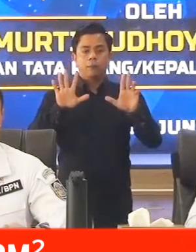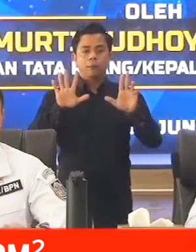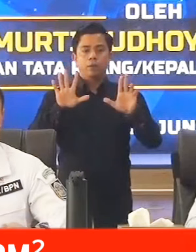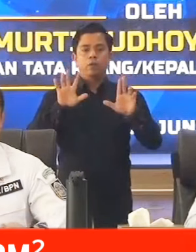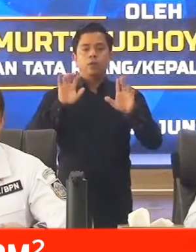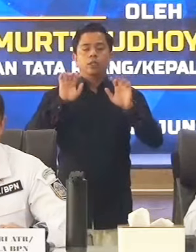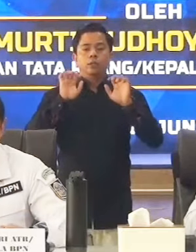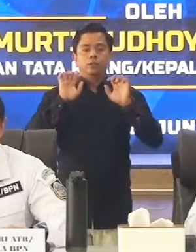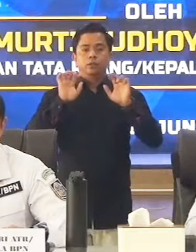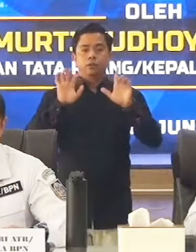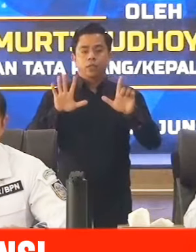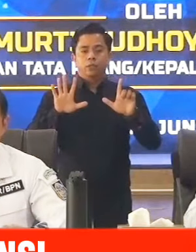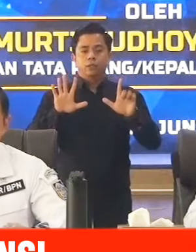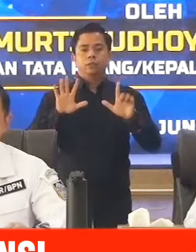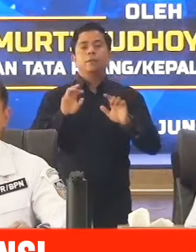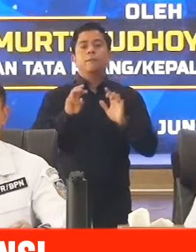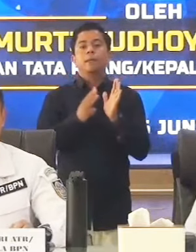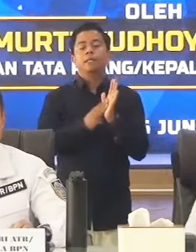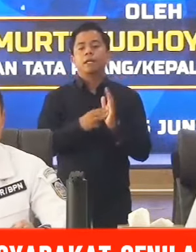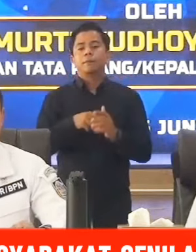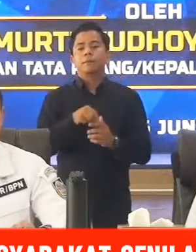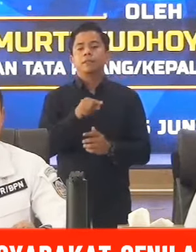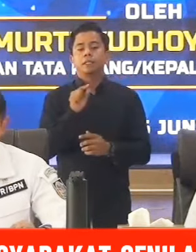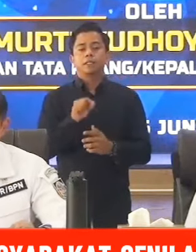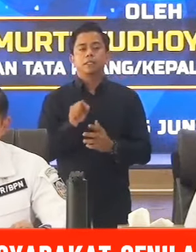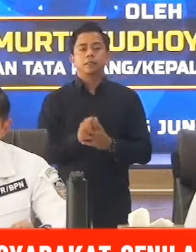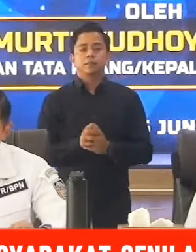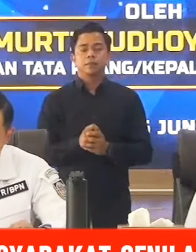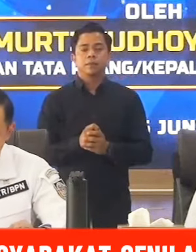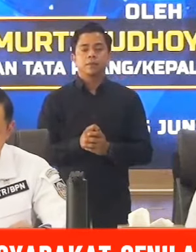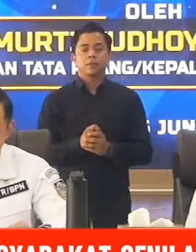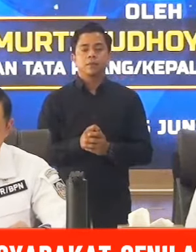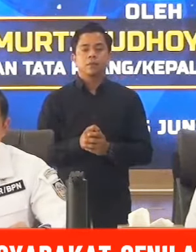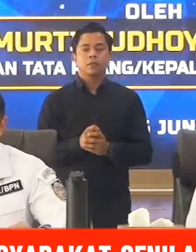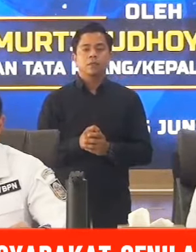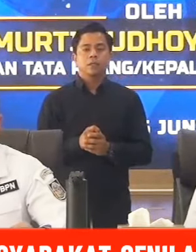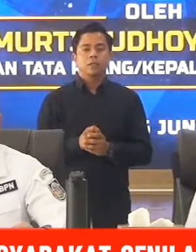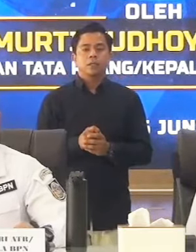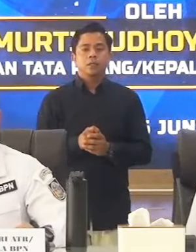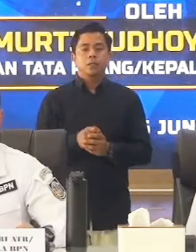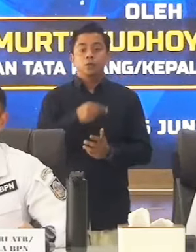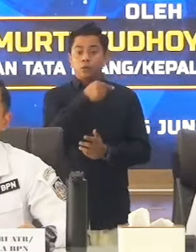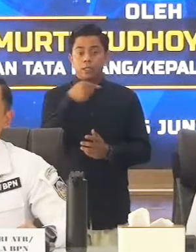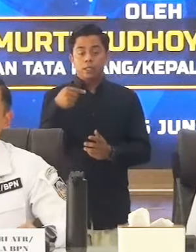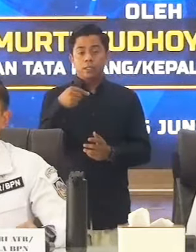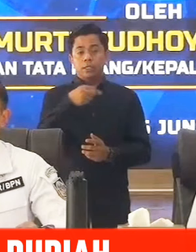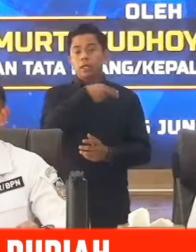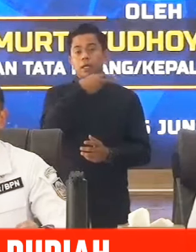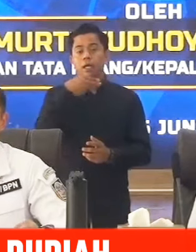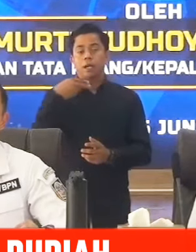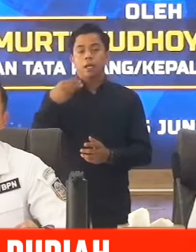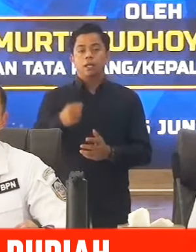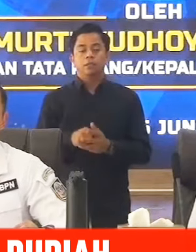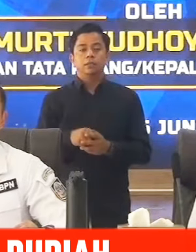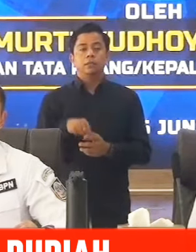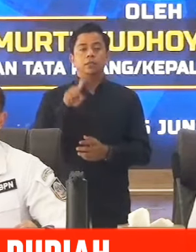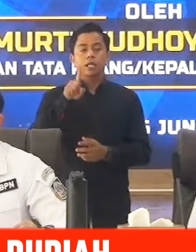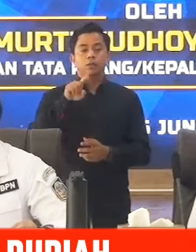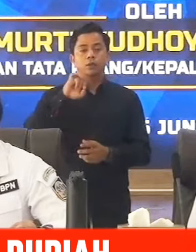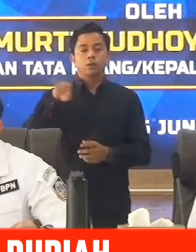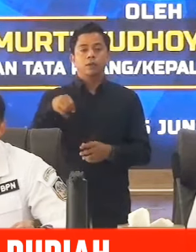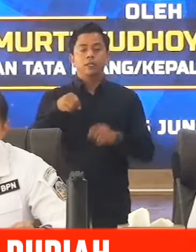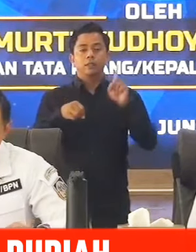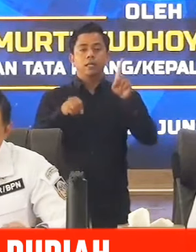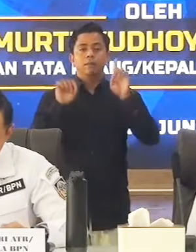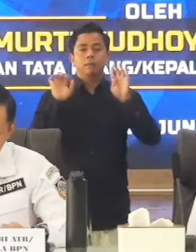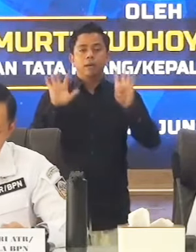580.790 meter persegi dengan potensi nilai kerugian negara dan masyarakat senilai 1,19